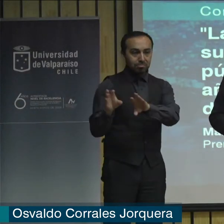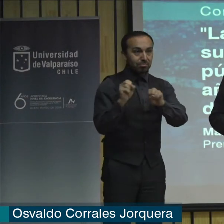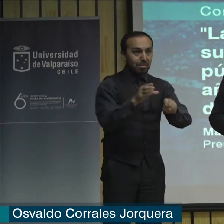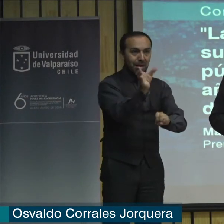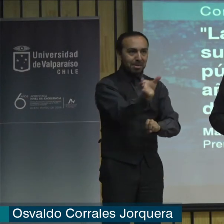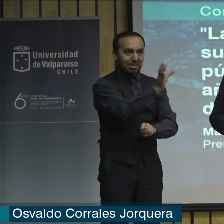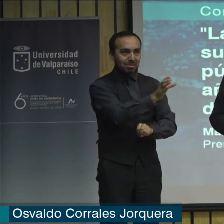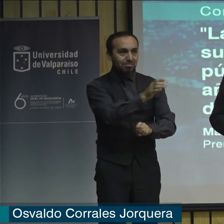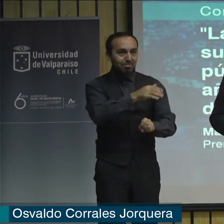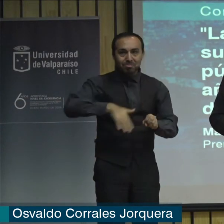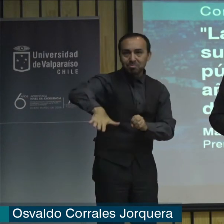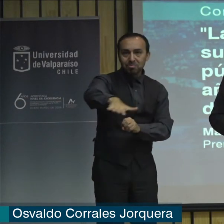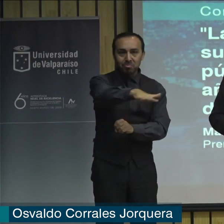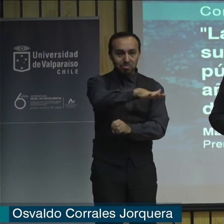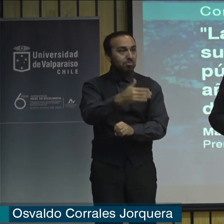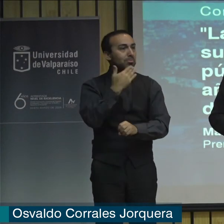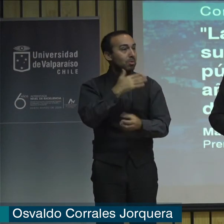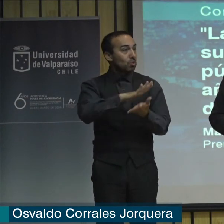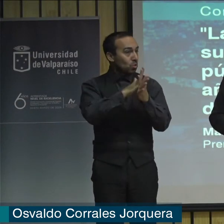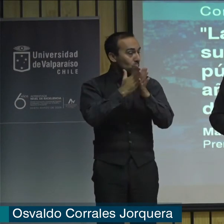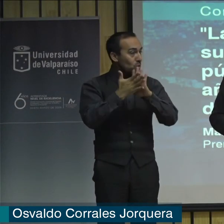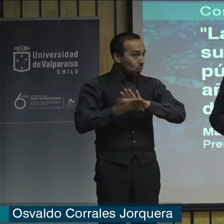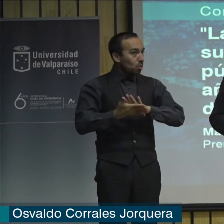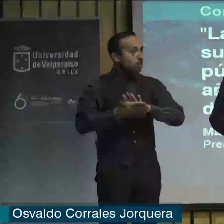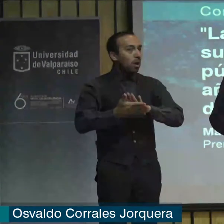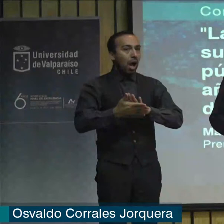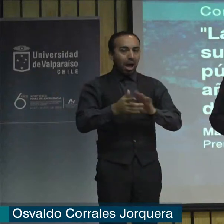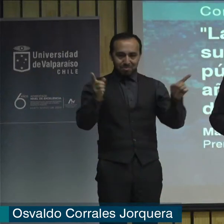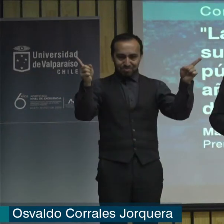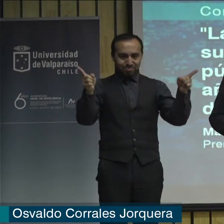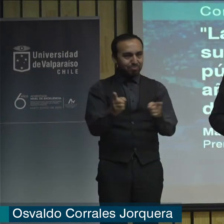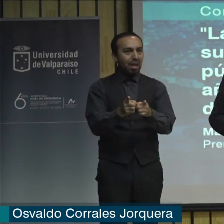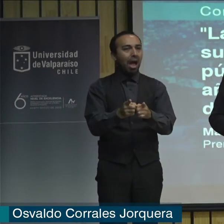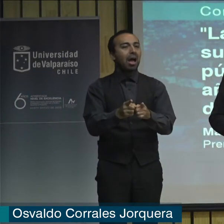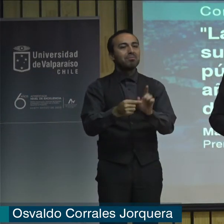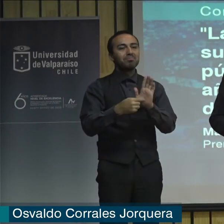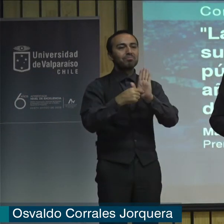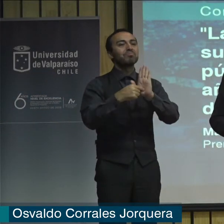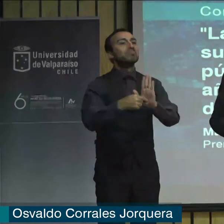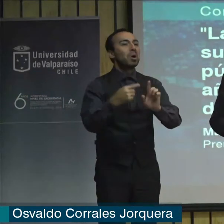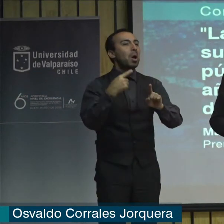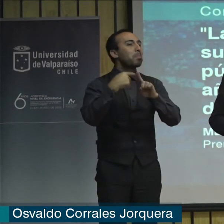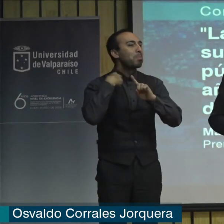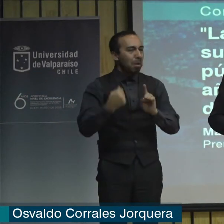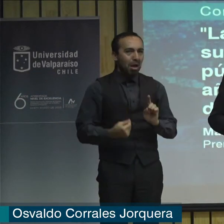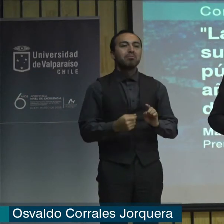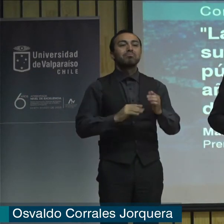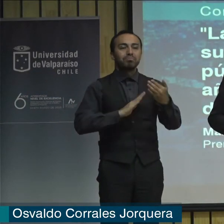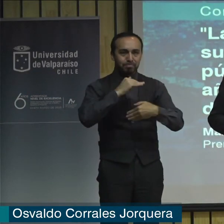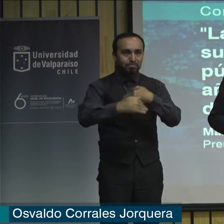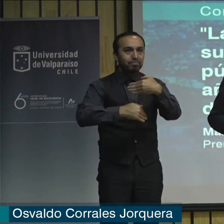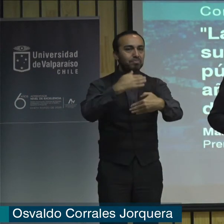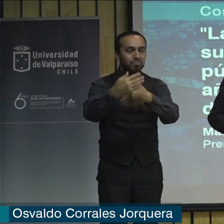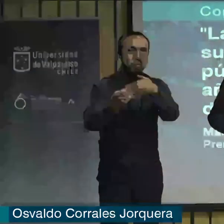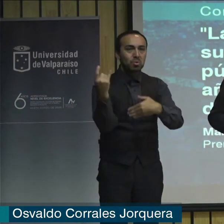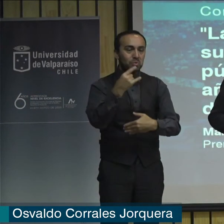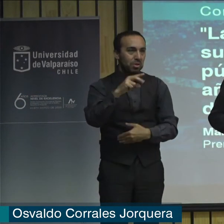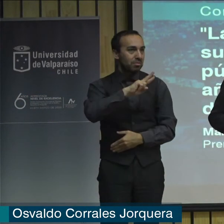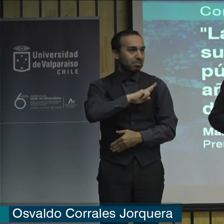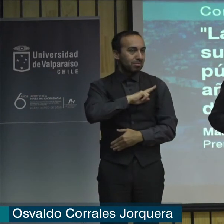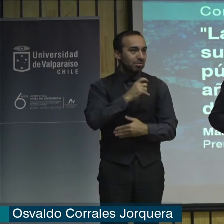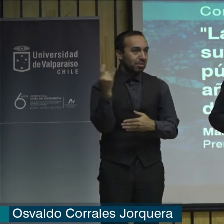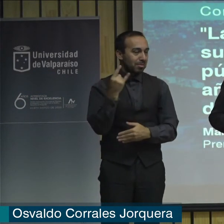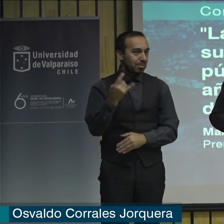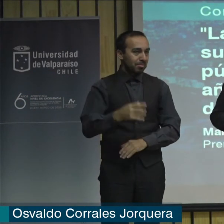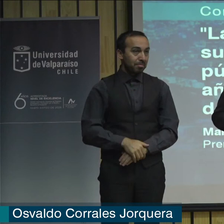con nuestros entornos en todo lo cual se resume el sentido de nuestra existencia como institución de educación superior de carácter